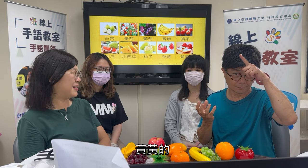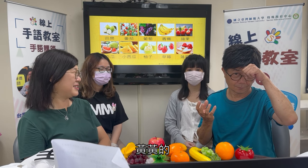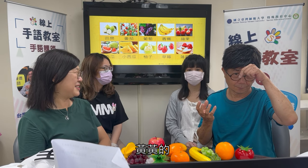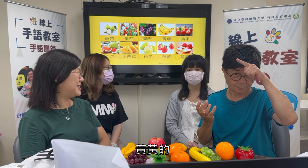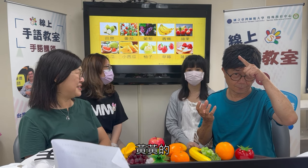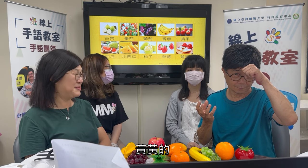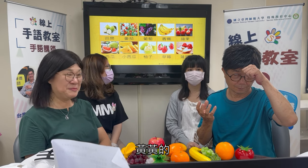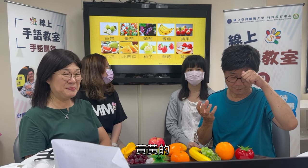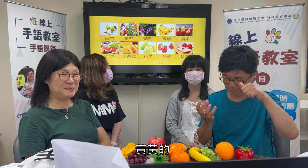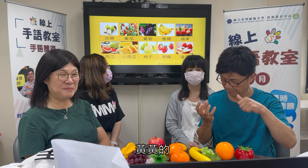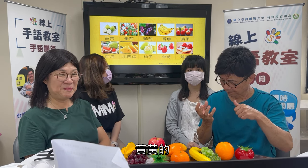的，